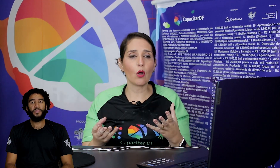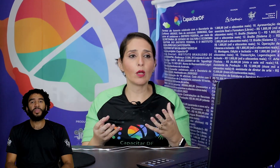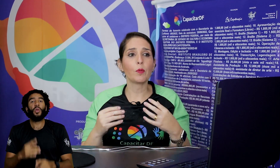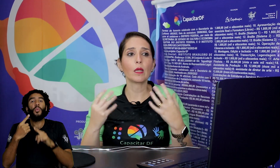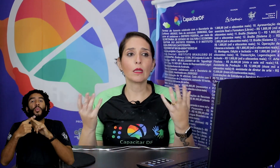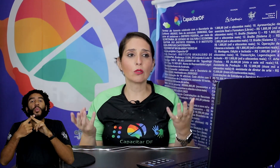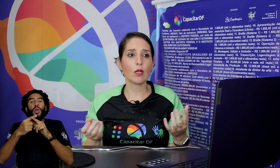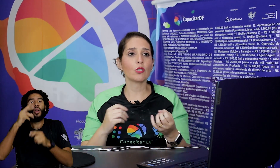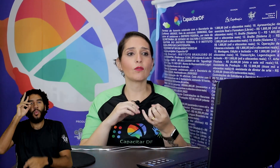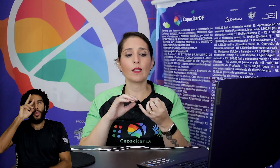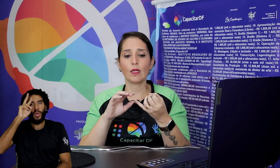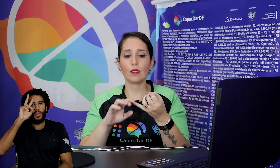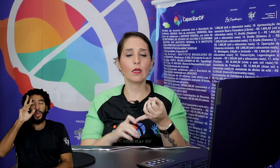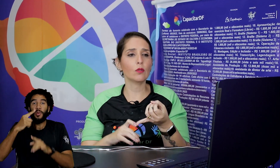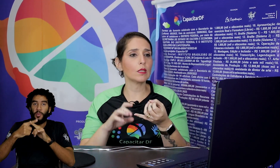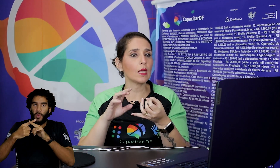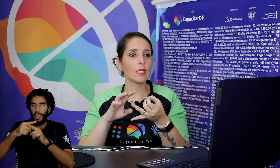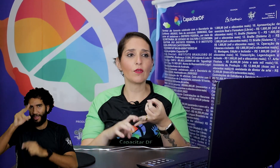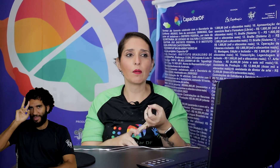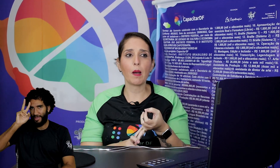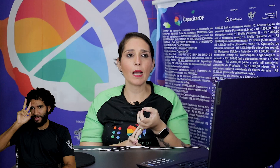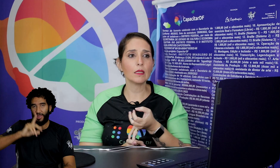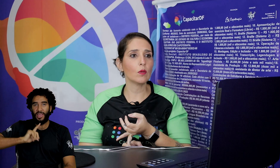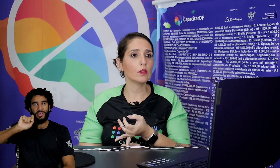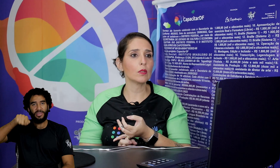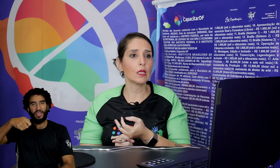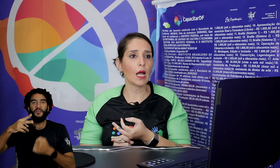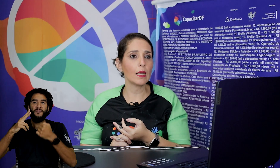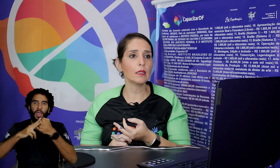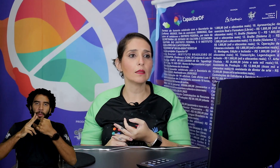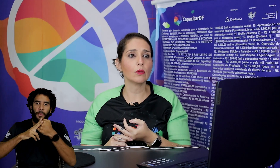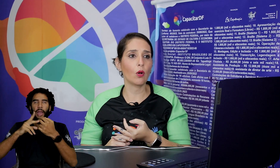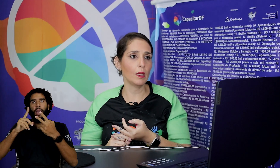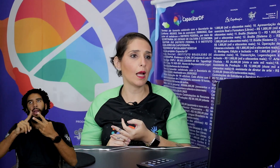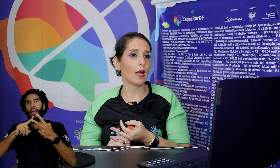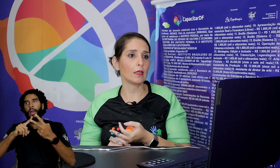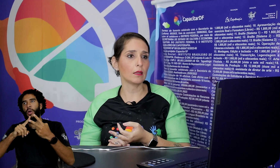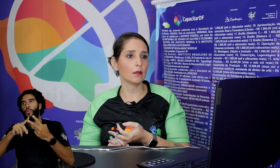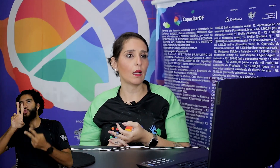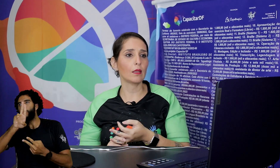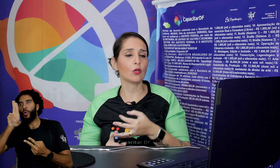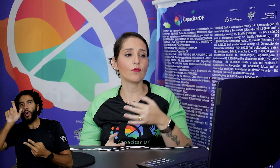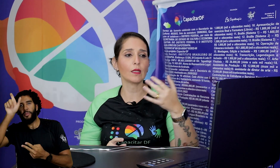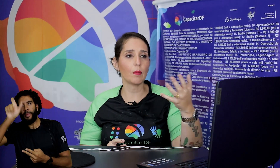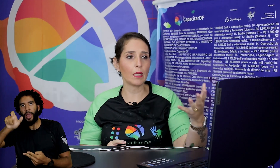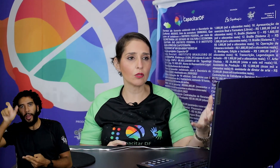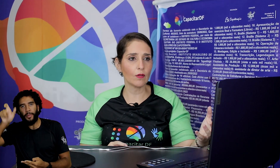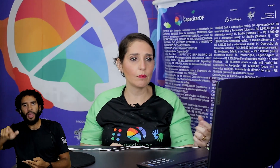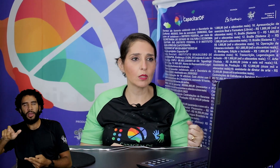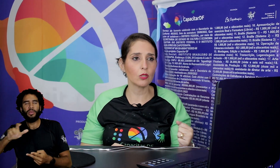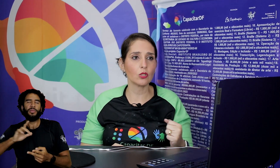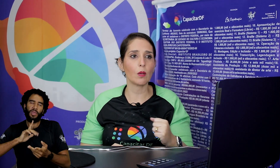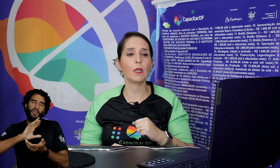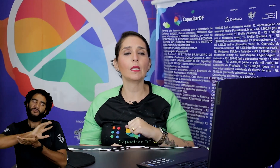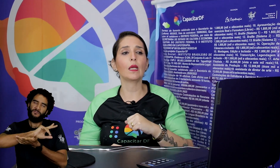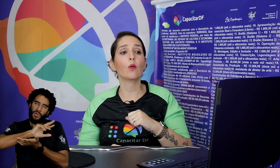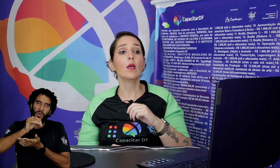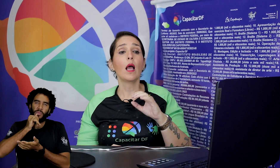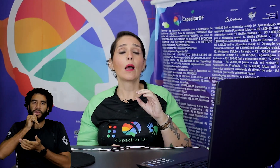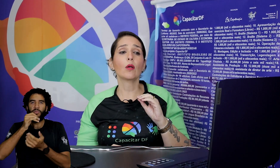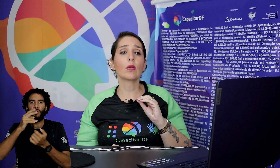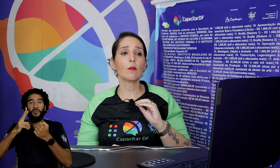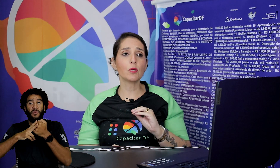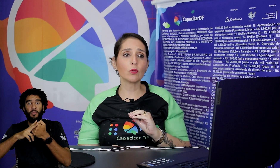uma história? Porque na história a gente vai ter tanto sinais verbais quanto sinais nominais. Tá? Então, a gente vai trabalhar os verbos que a gente